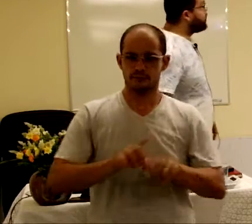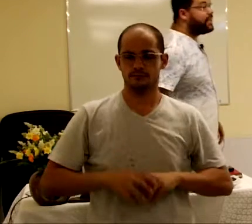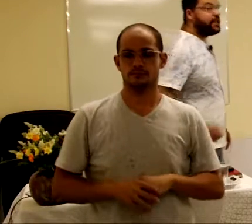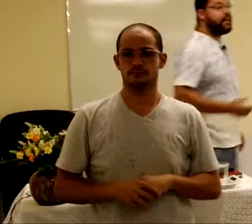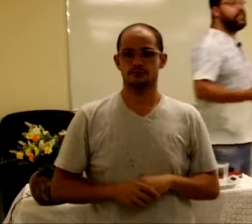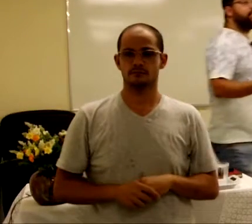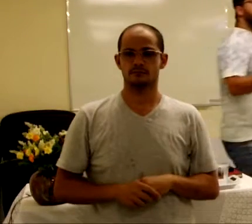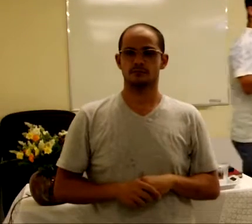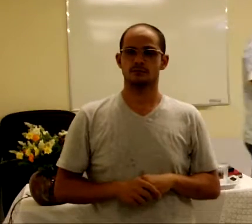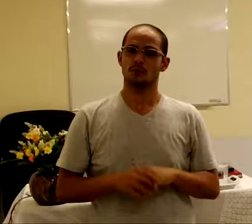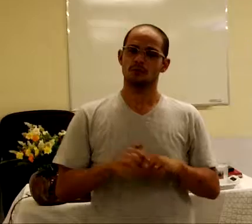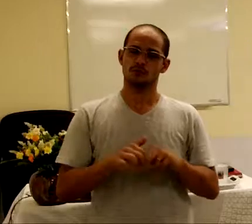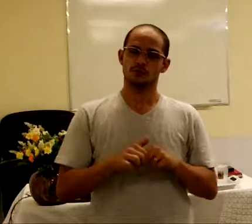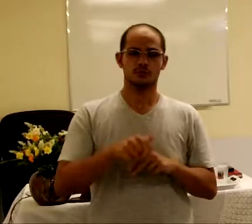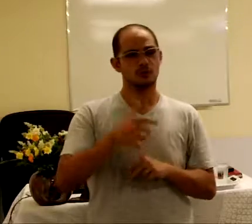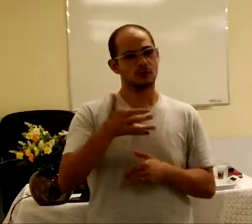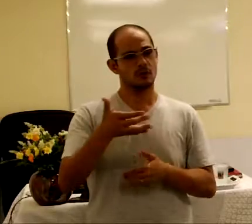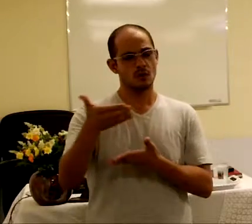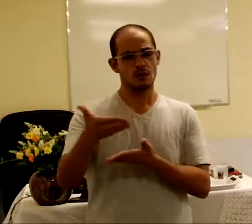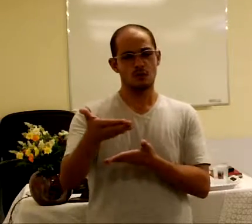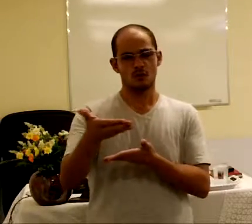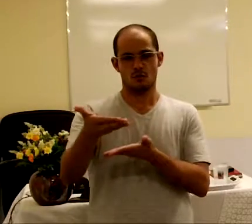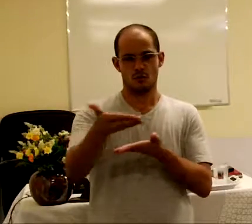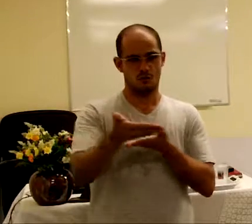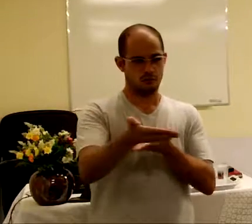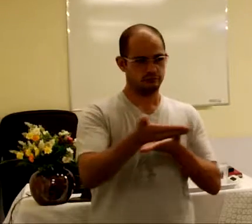Então eu queria deixar pra gente esse convite para o ano novo que se inicia.